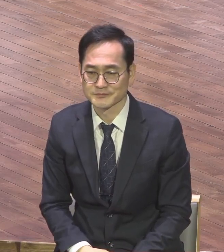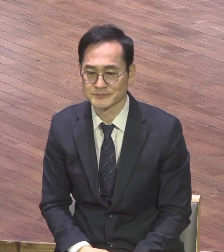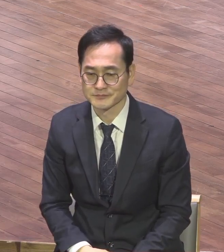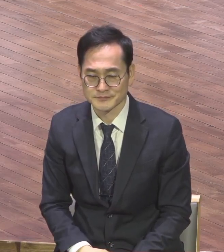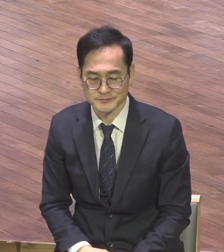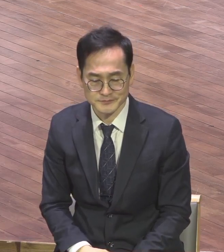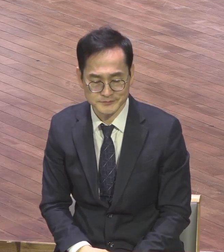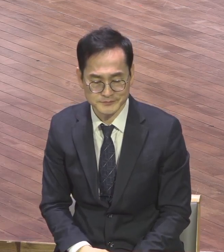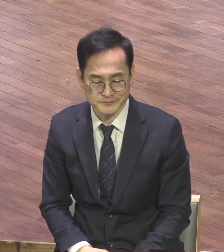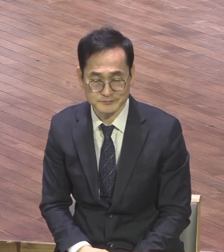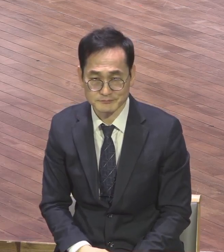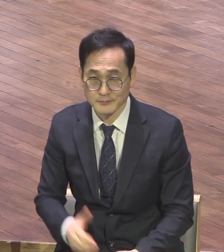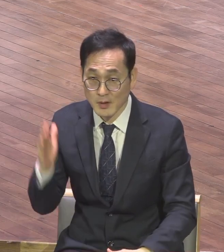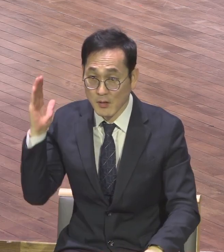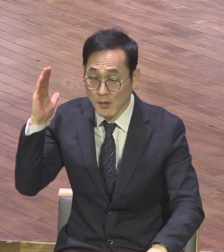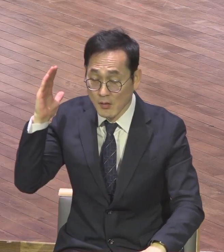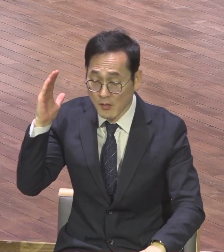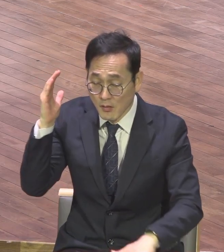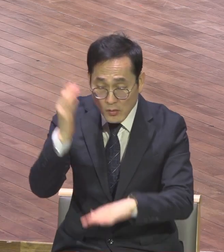그러니까 어떻게 됐어요? 그 결과